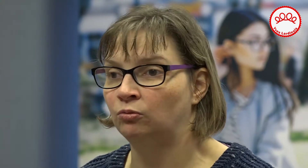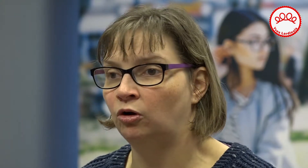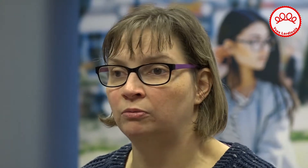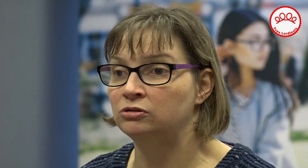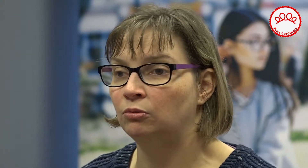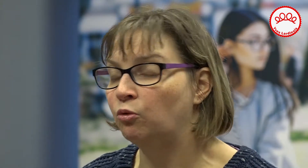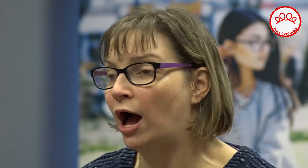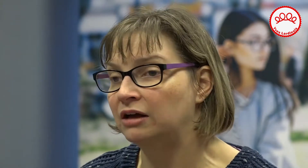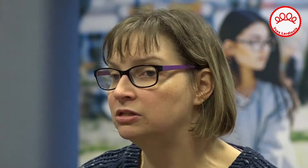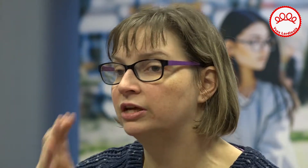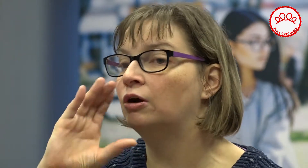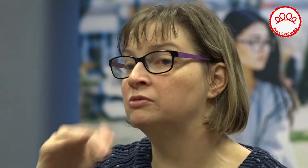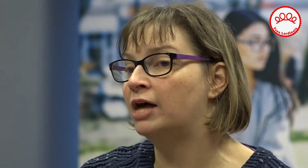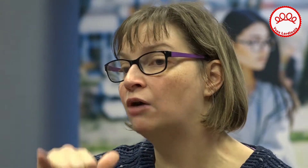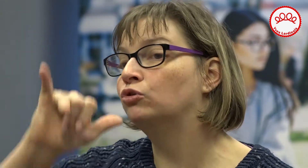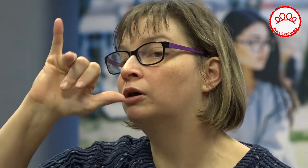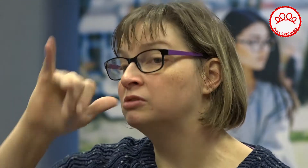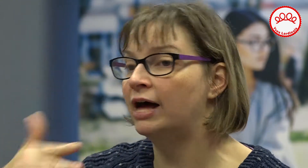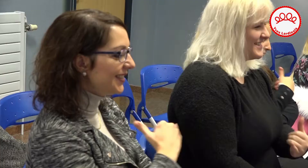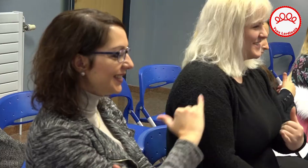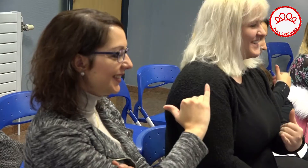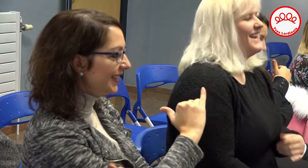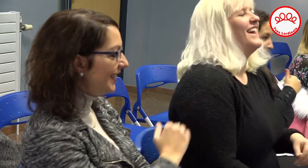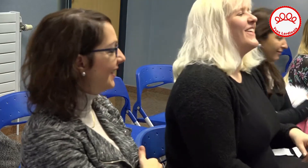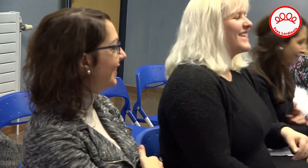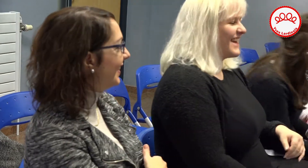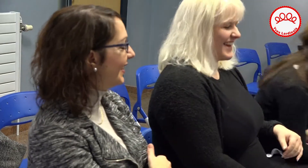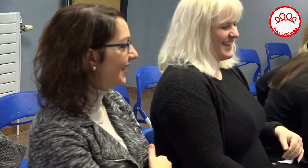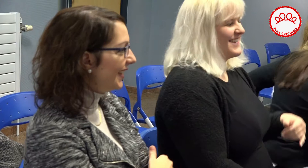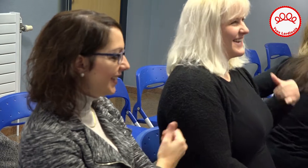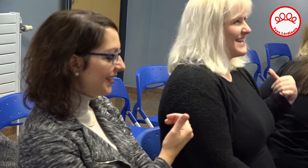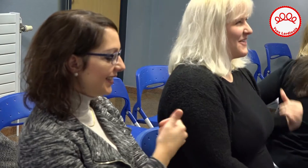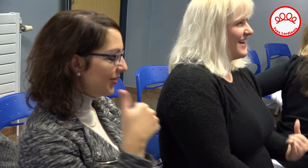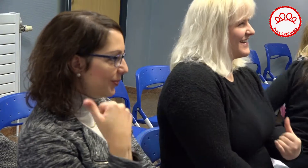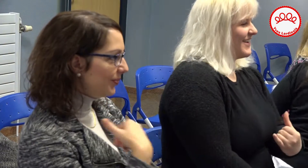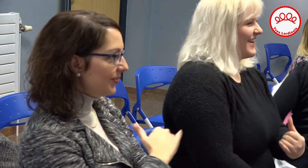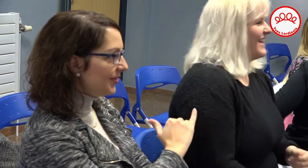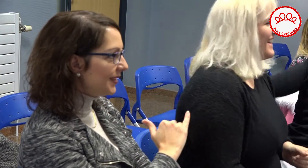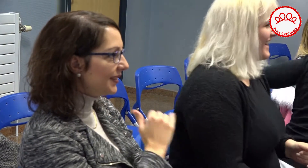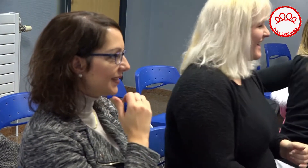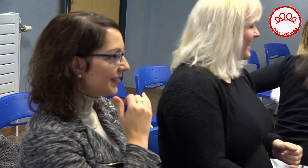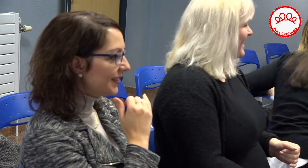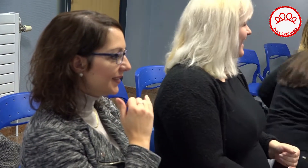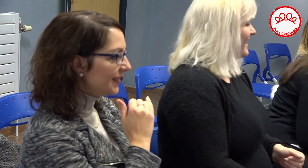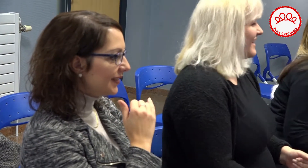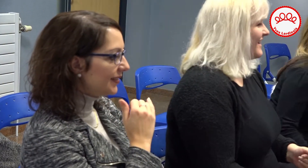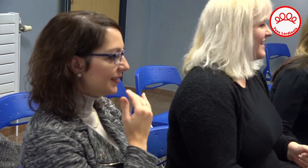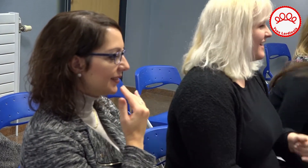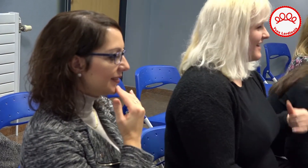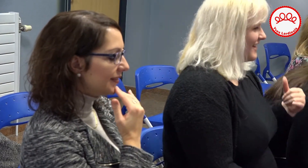Les questions qui reviennent le plus souvent, c'est quoi ? Est-ce que la langue des signes est la même dans tous les pays ? Ils aiment